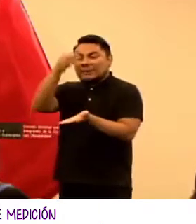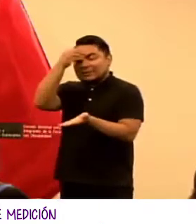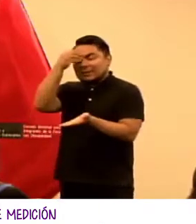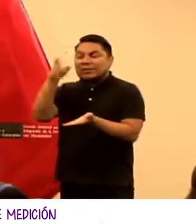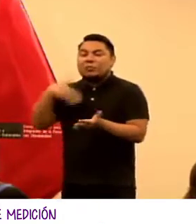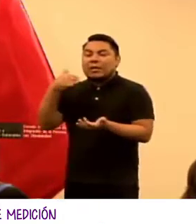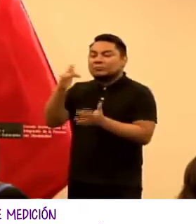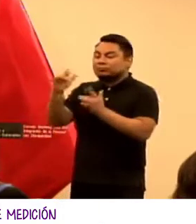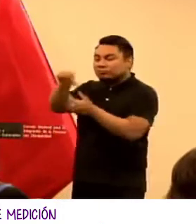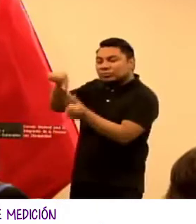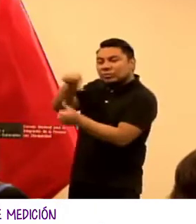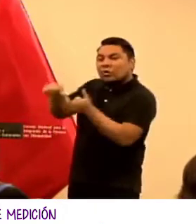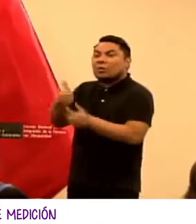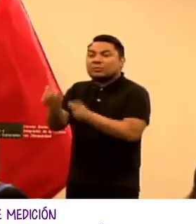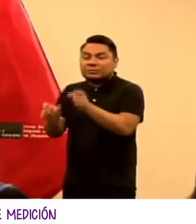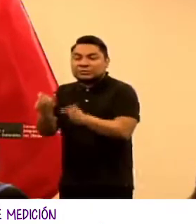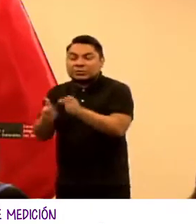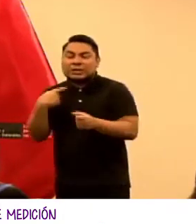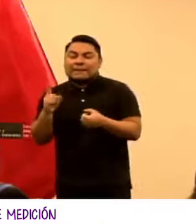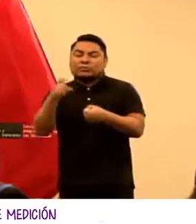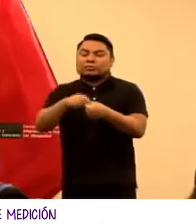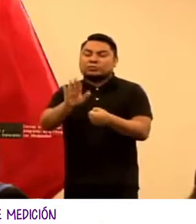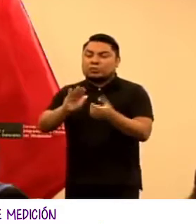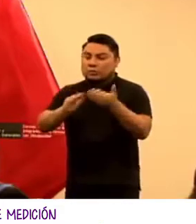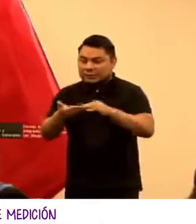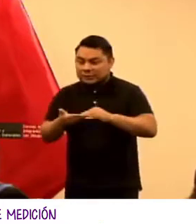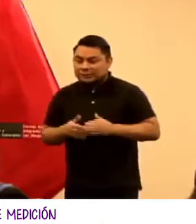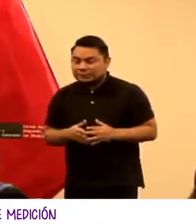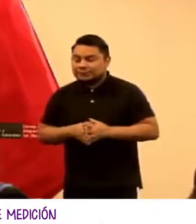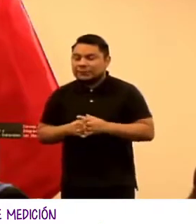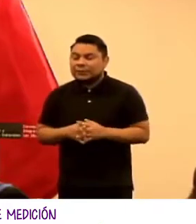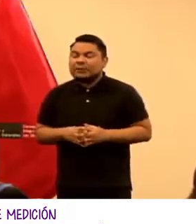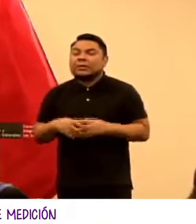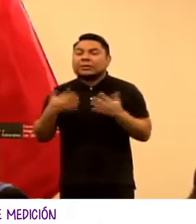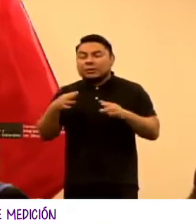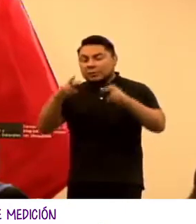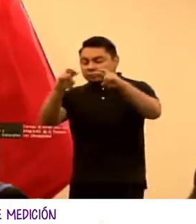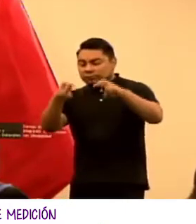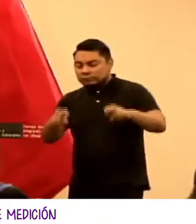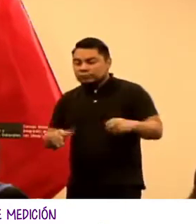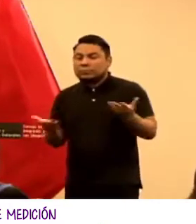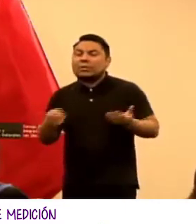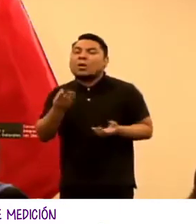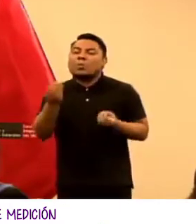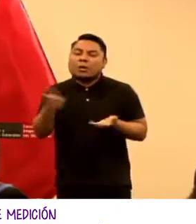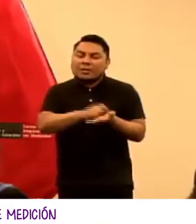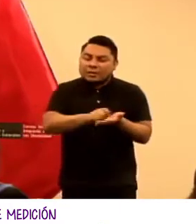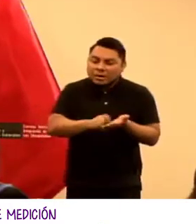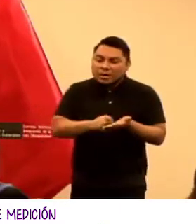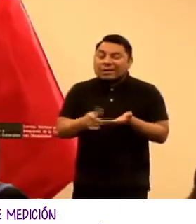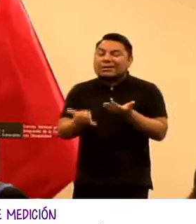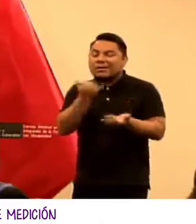de interactuar con otros y de participar en su comunidad. Se mide el aspecto como concentrarse en una tarea,